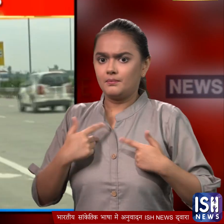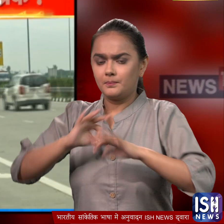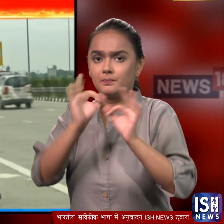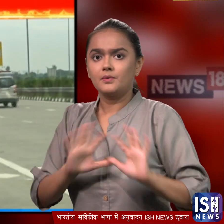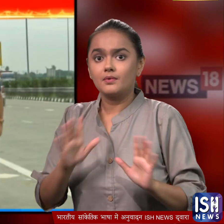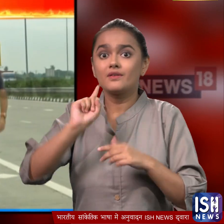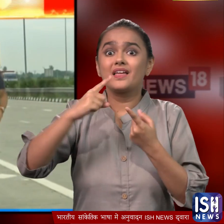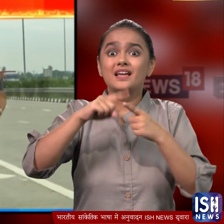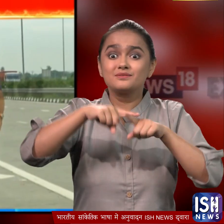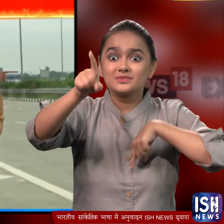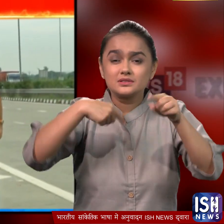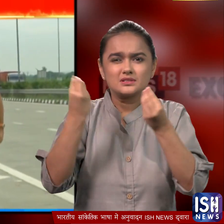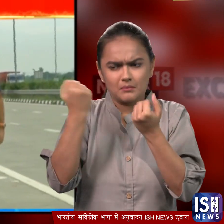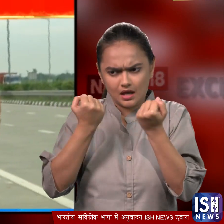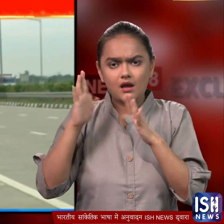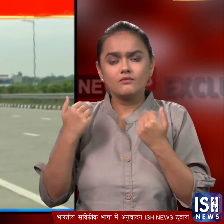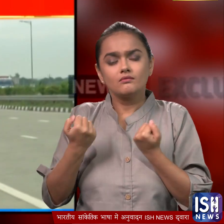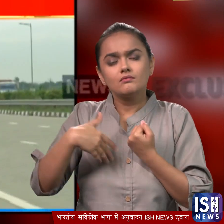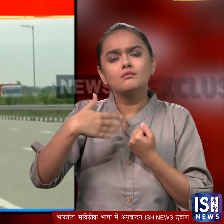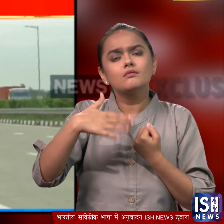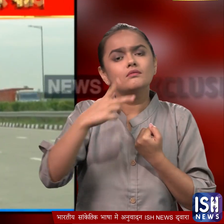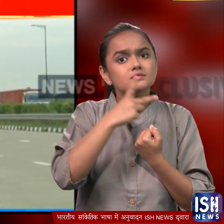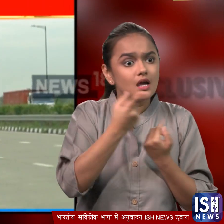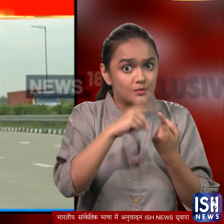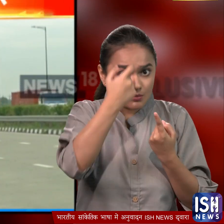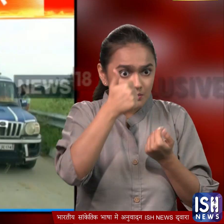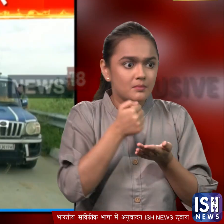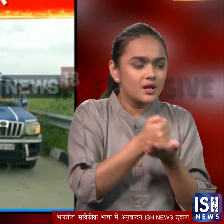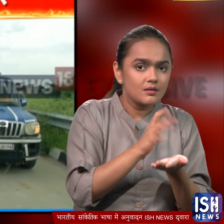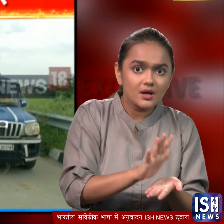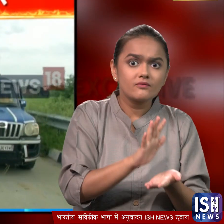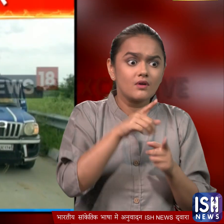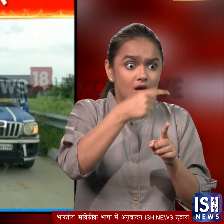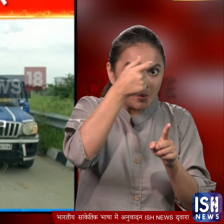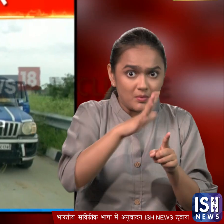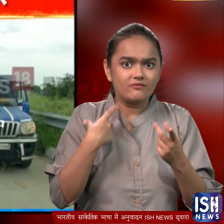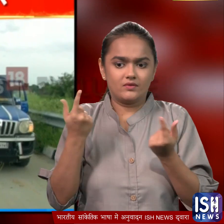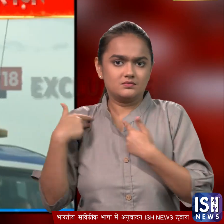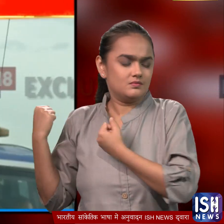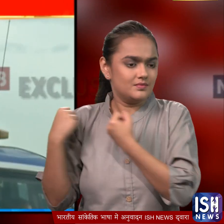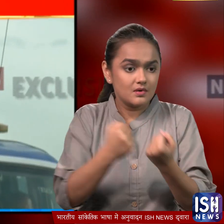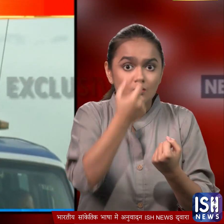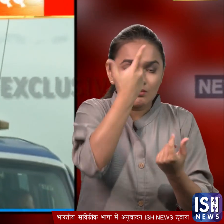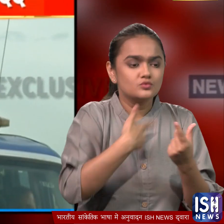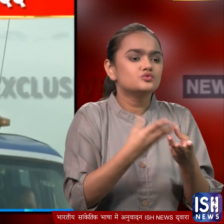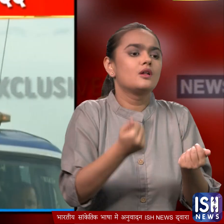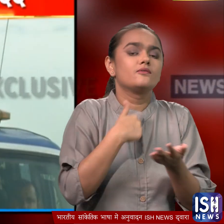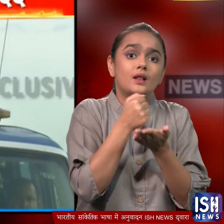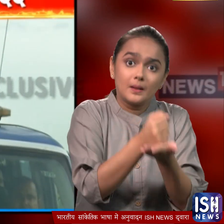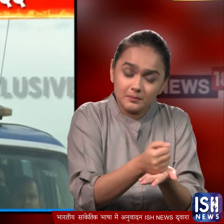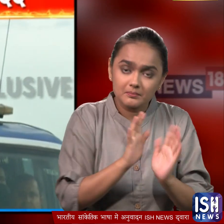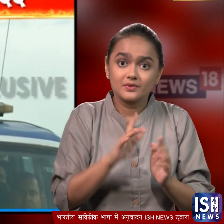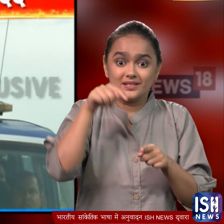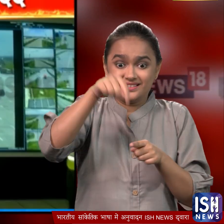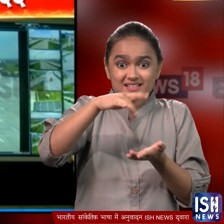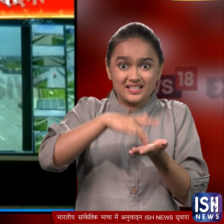है। इसके बाद एक्सप्रेसवे पर पेट्रोलिंग कर रही दूसरी टीम को यहां से खबर दी जाती है, ताकि वो उन गाड़ियों तक पहुंचकर लोगों की परेशानी को